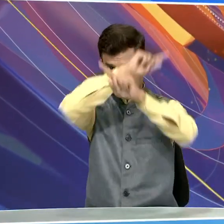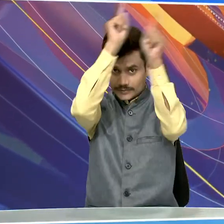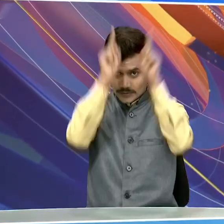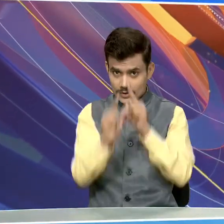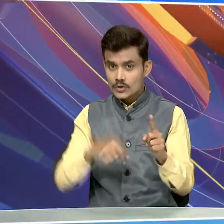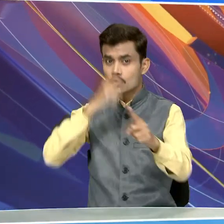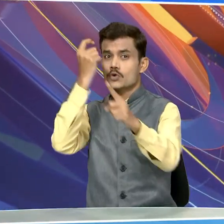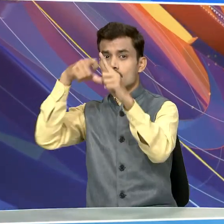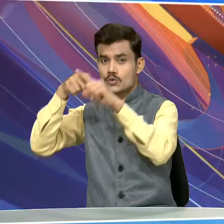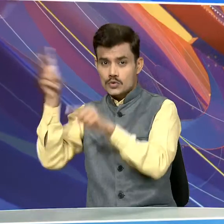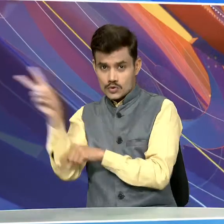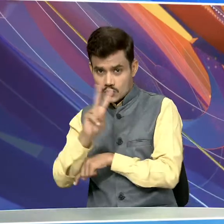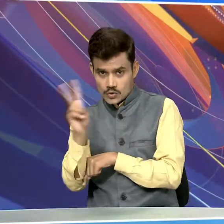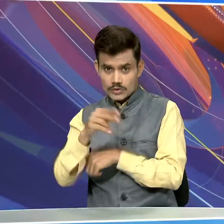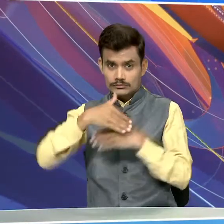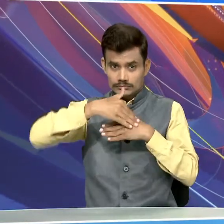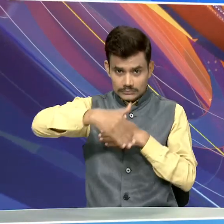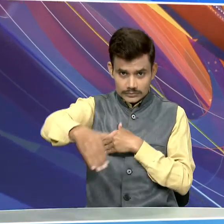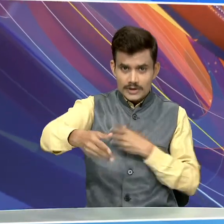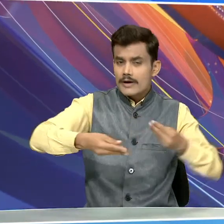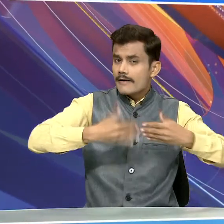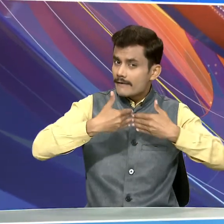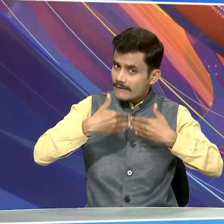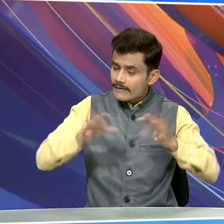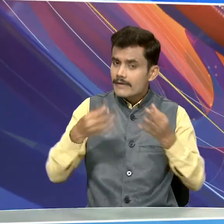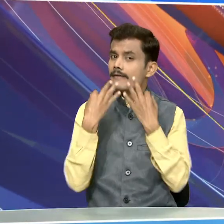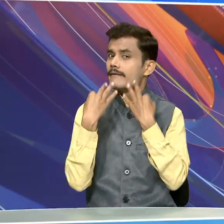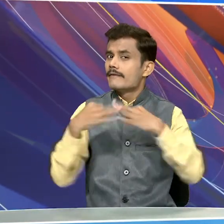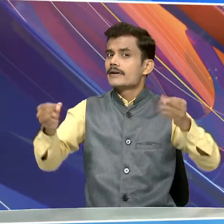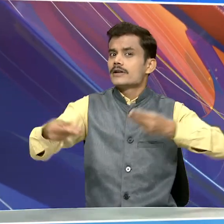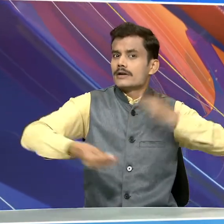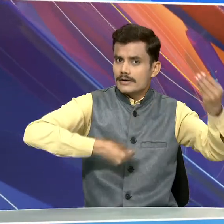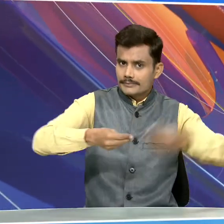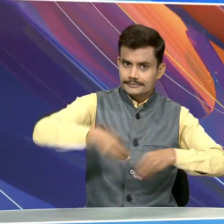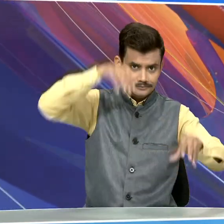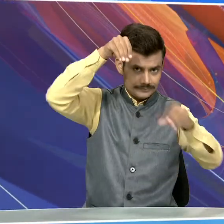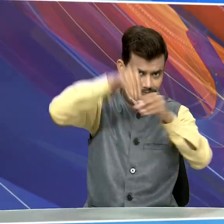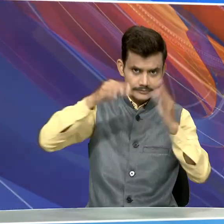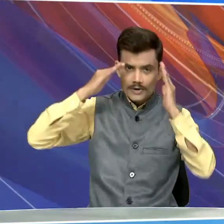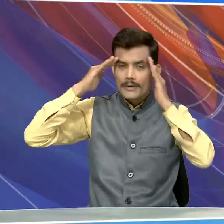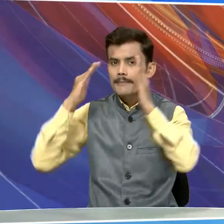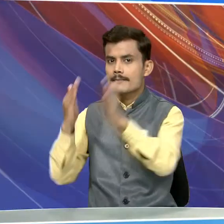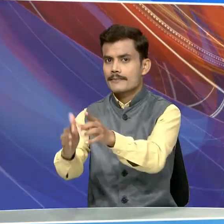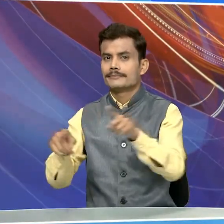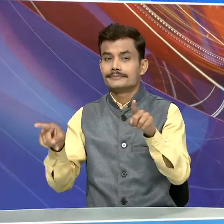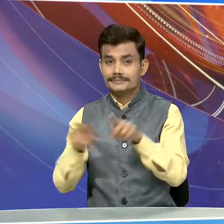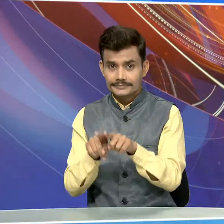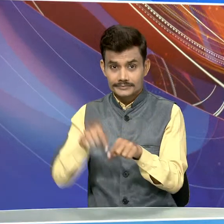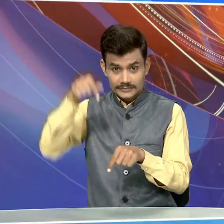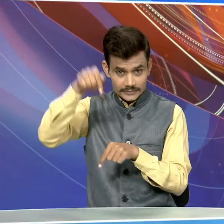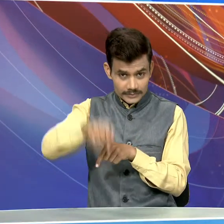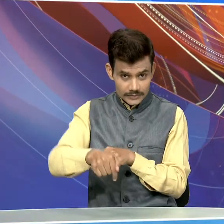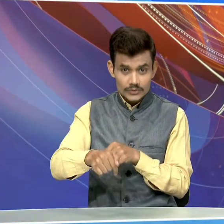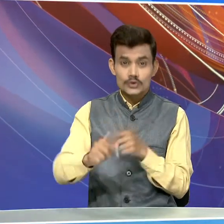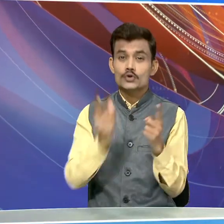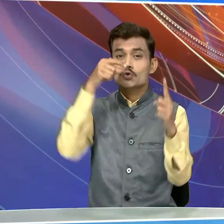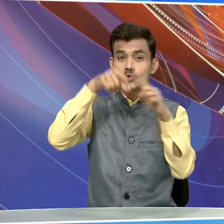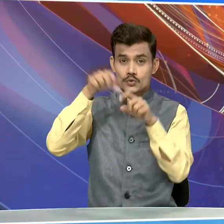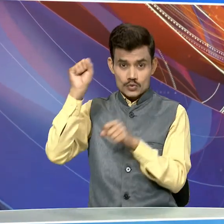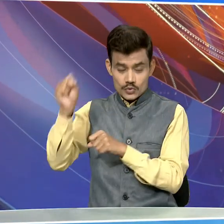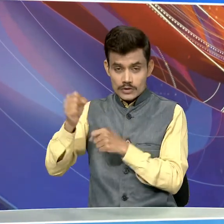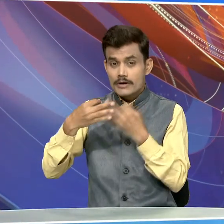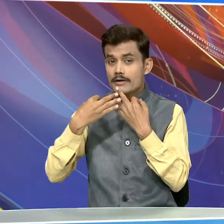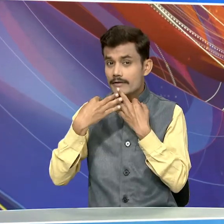और ब्रिटेन के बीच चल रही मुक्त व्यापार समझौता वार्ता पर केंद्रित रहेगी। इस दौरान यूरोपीय